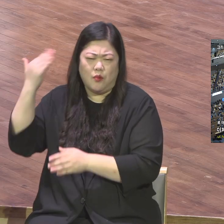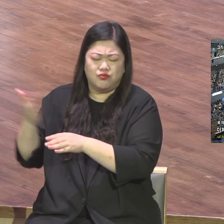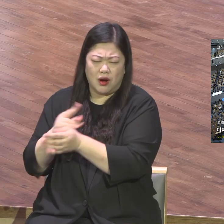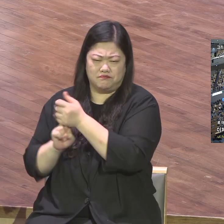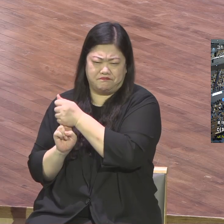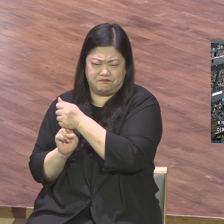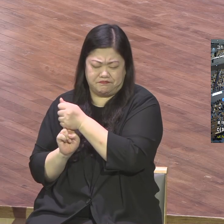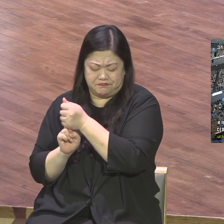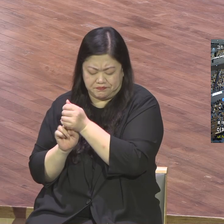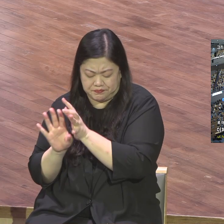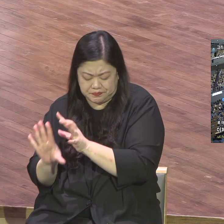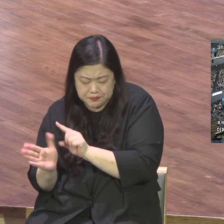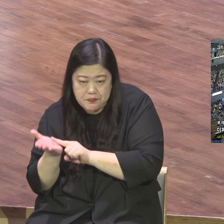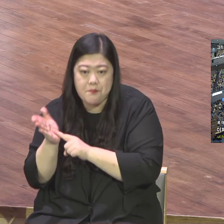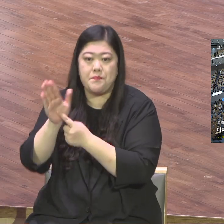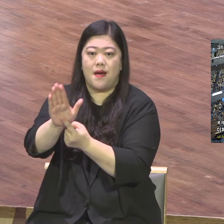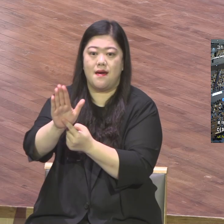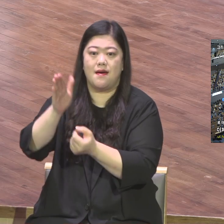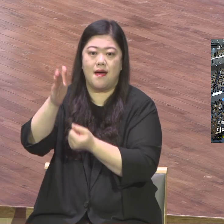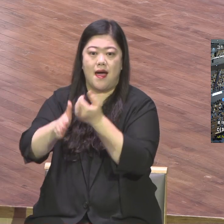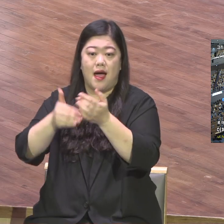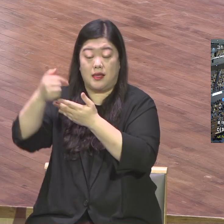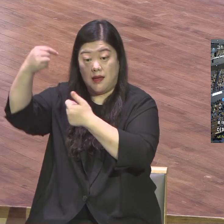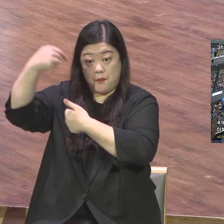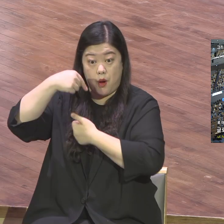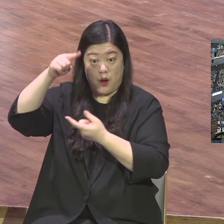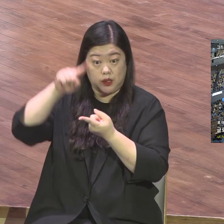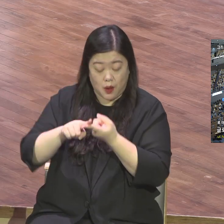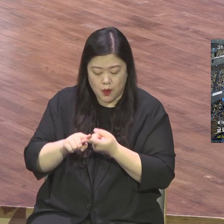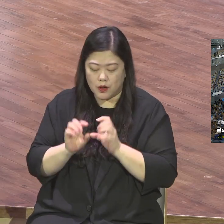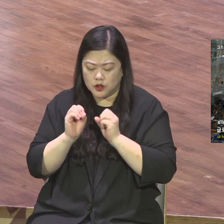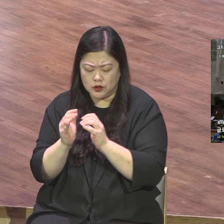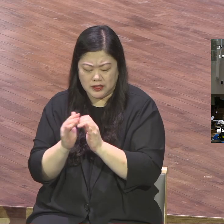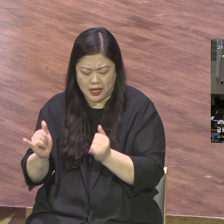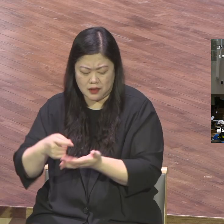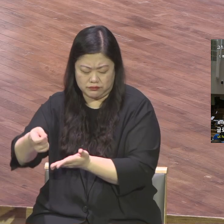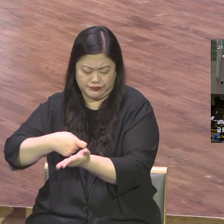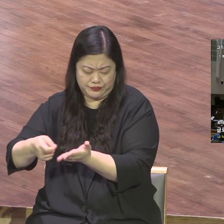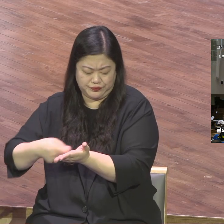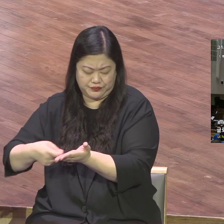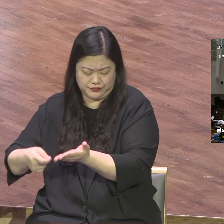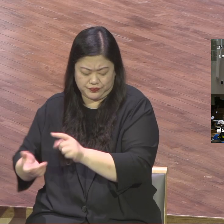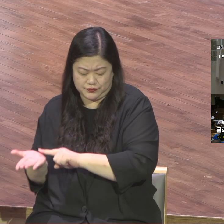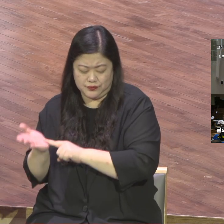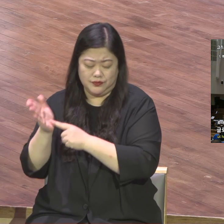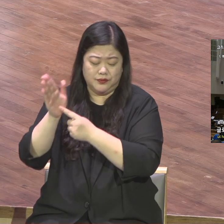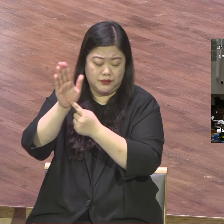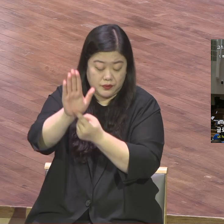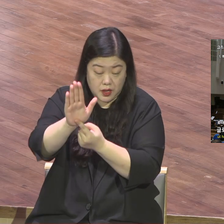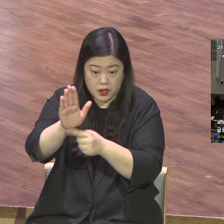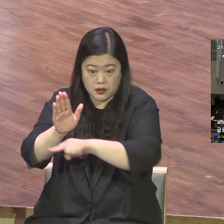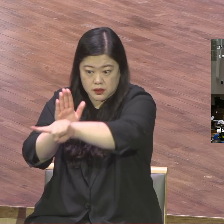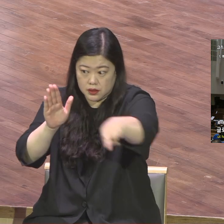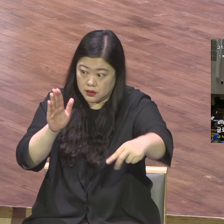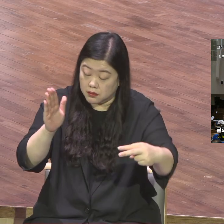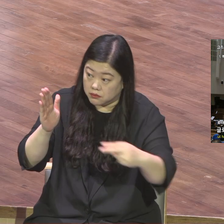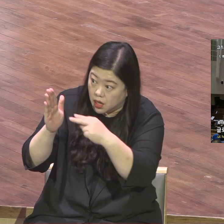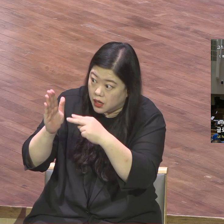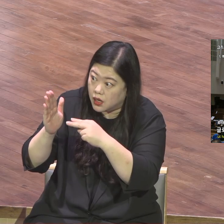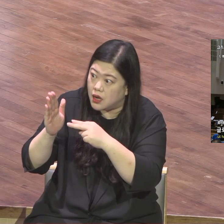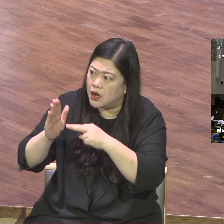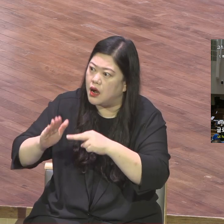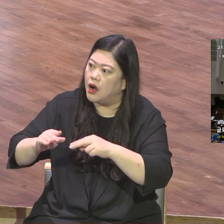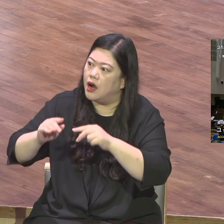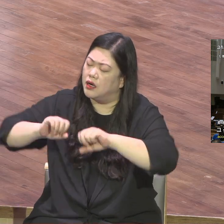바 되었으며 영원하신 하나님의 명을 따라 선지자들의 글로 말미암아 모든 민족이 믿어 순종하게 하려